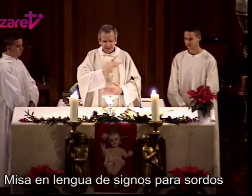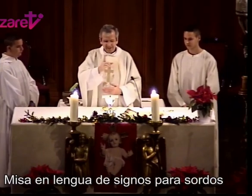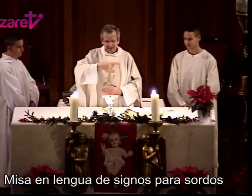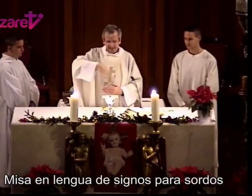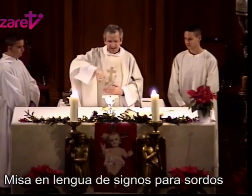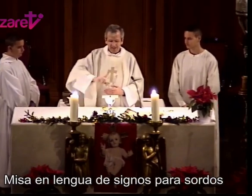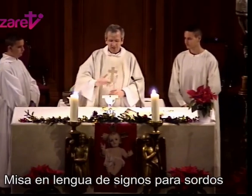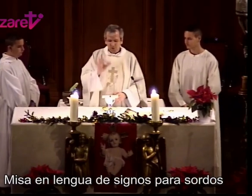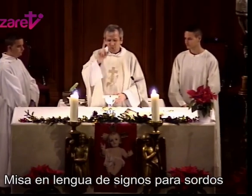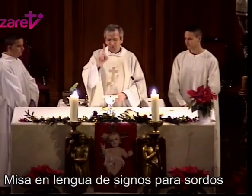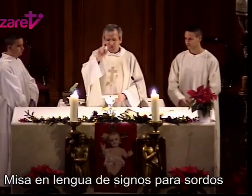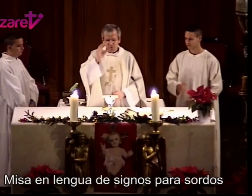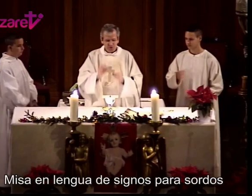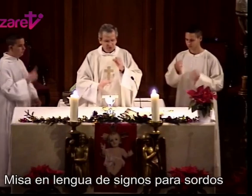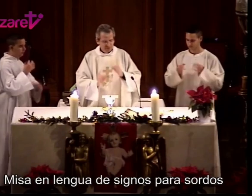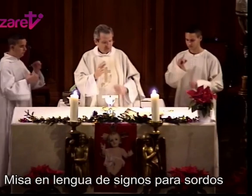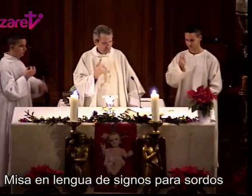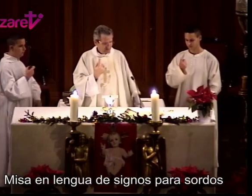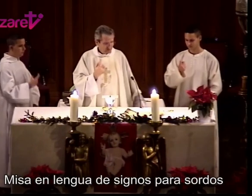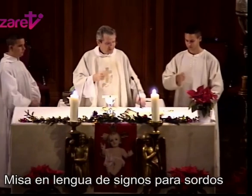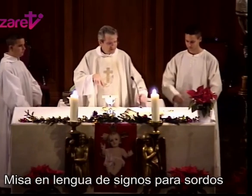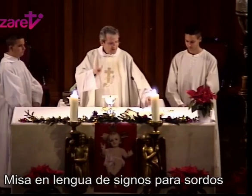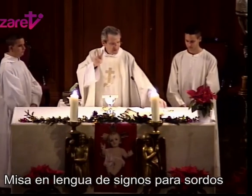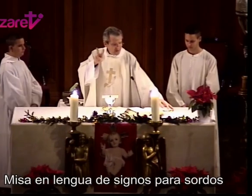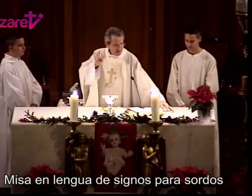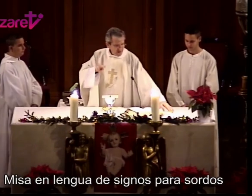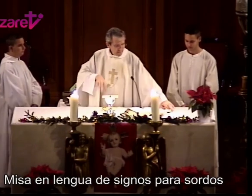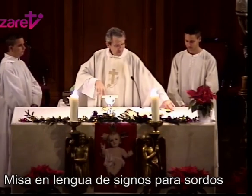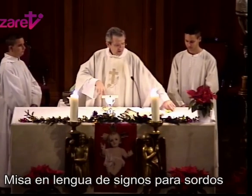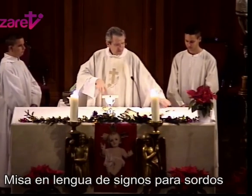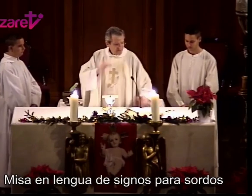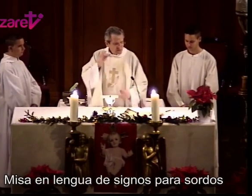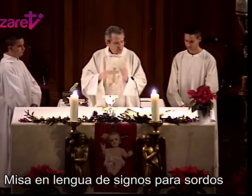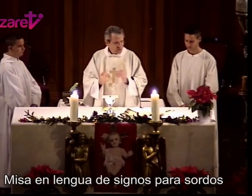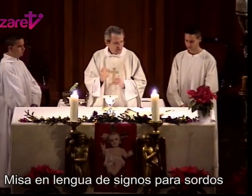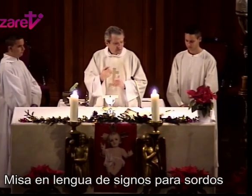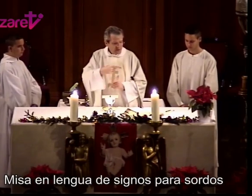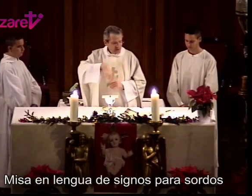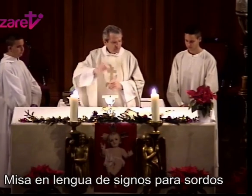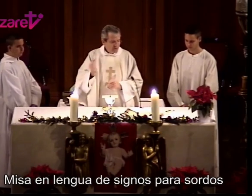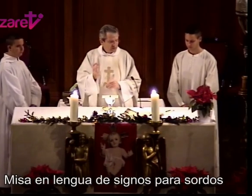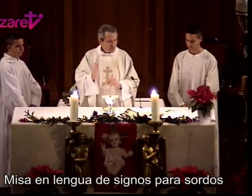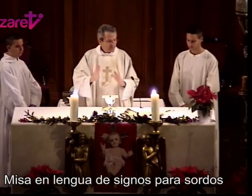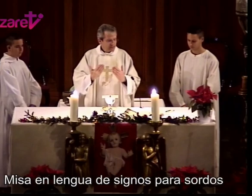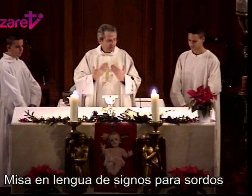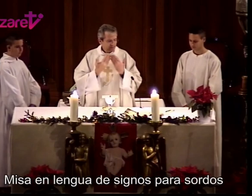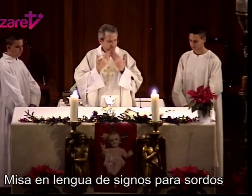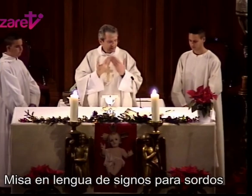gracias al Señor nuestro Dios. Es justo y necesario. En verdad, es justo y necesario. Es nuestro deber y salvación darte